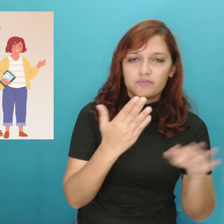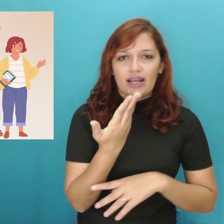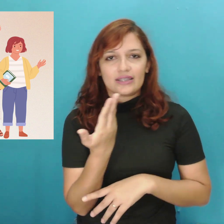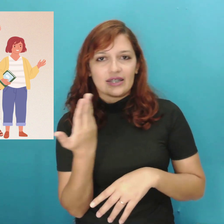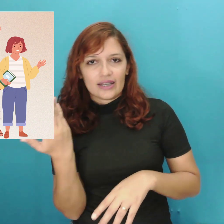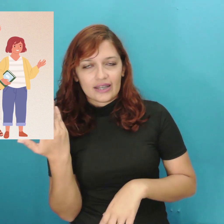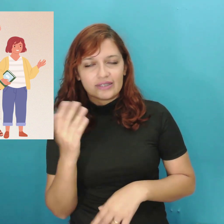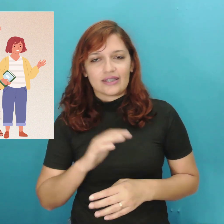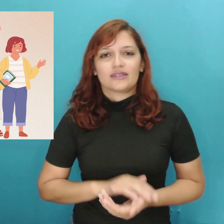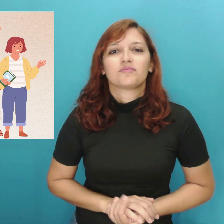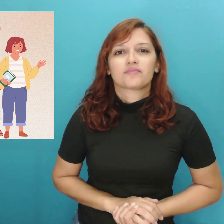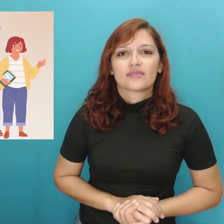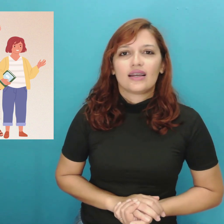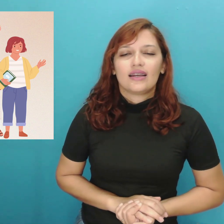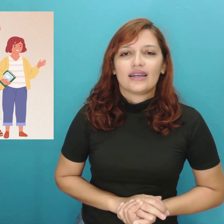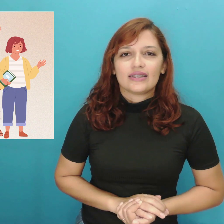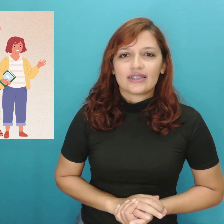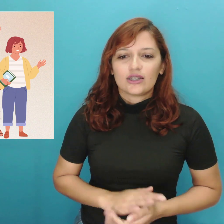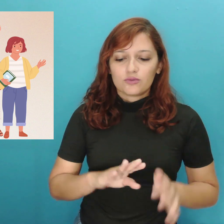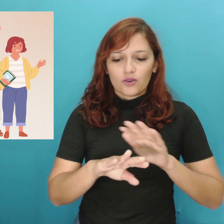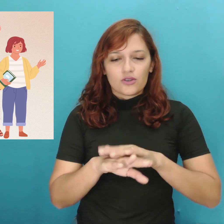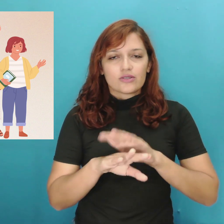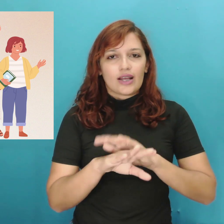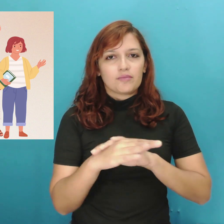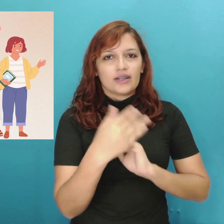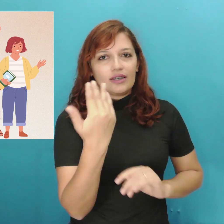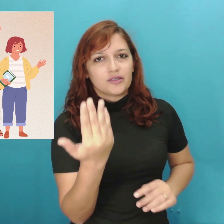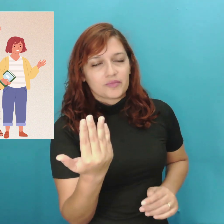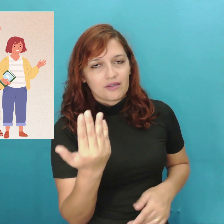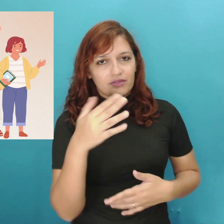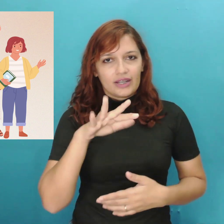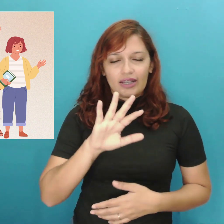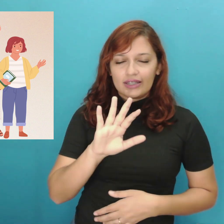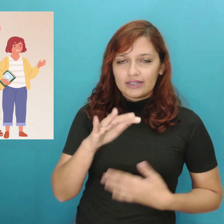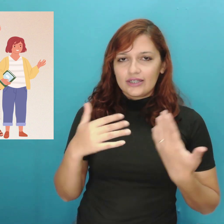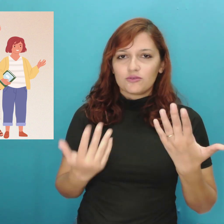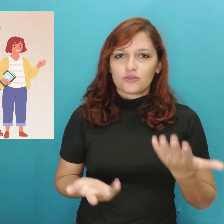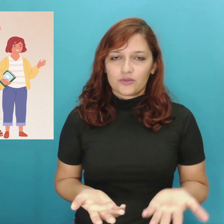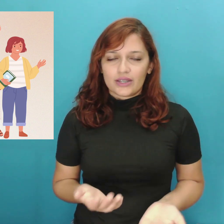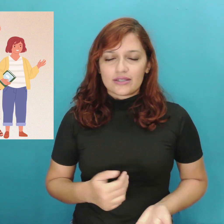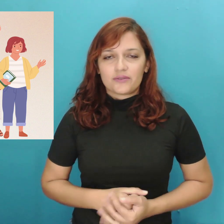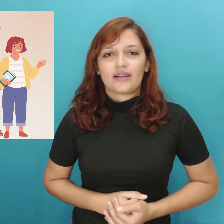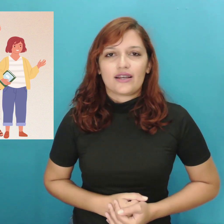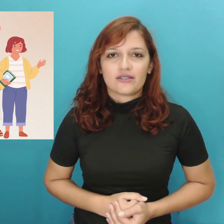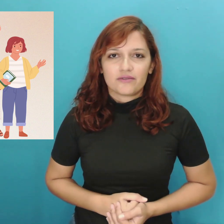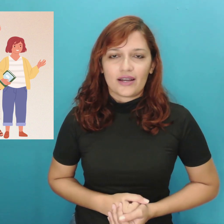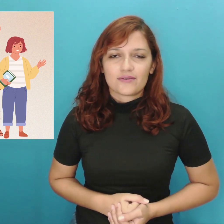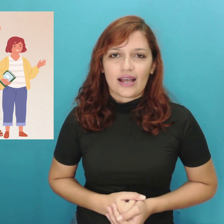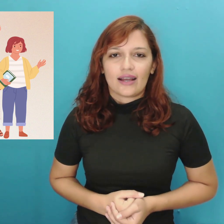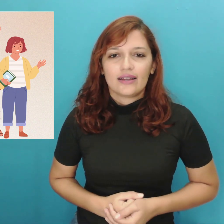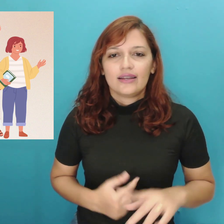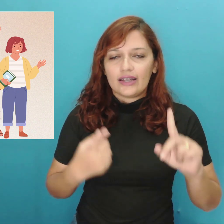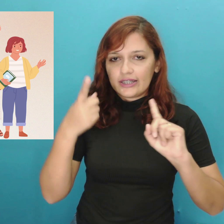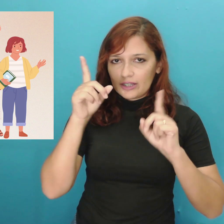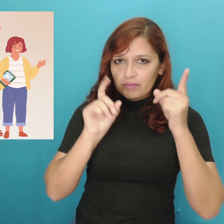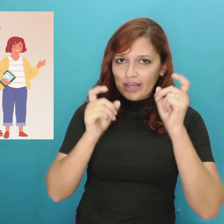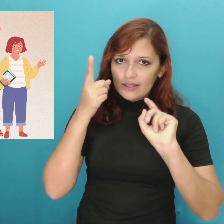a direita. Entendeu? O dorso da mão para frente, então tudo isso a gente vai usar. E também